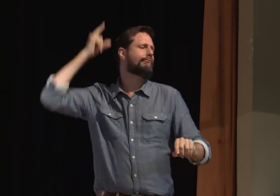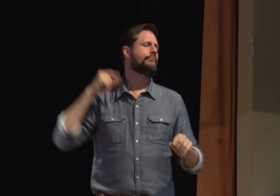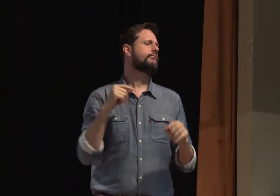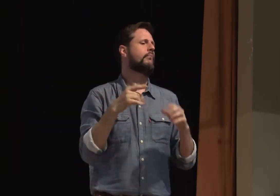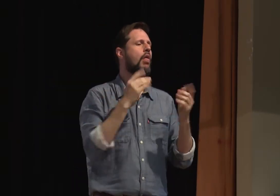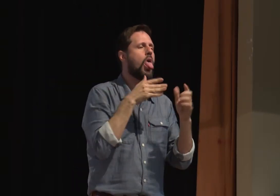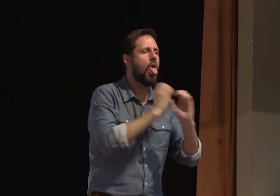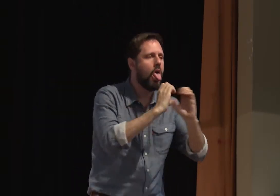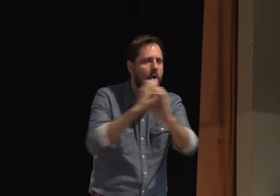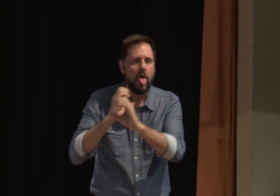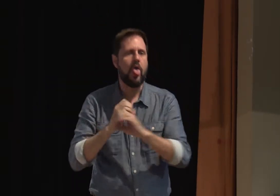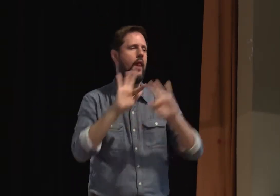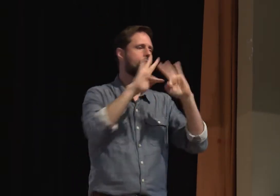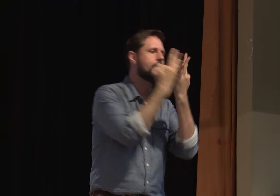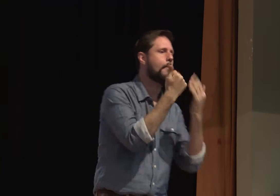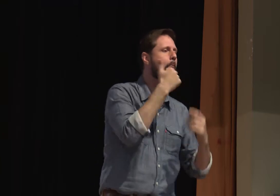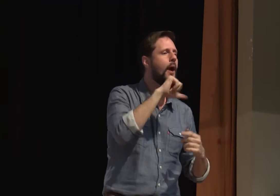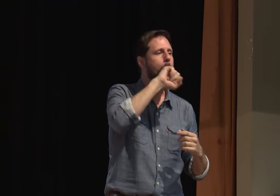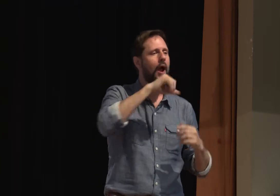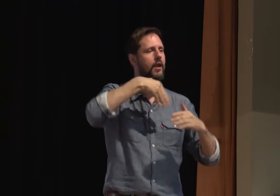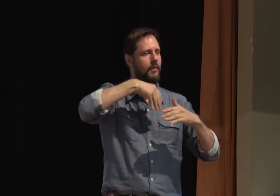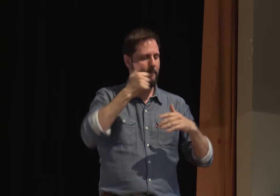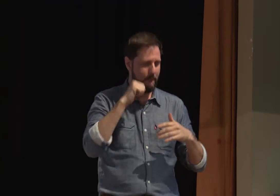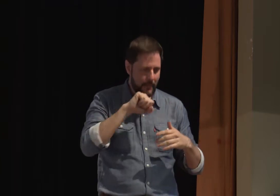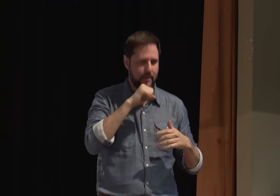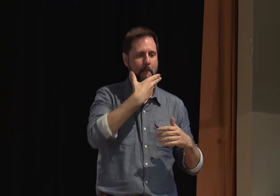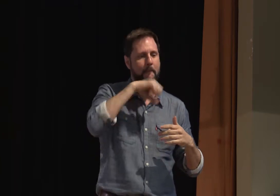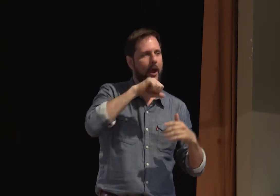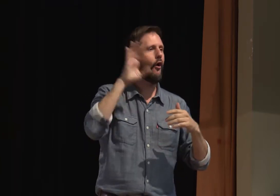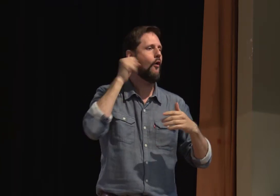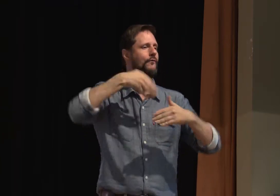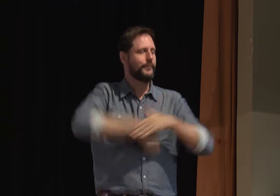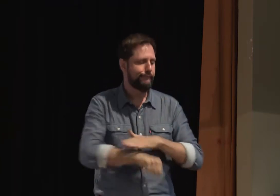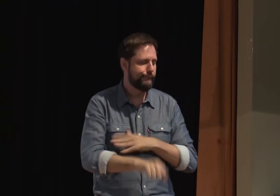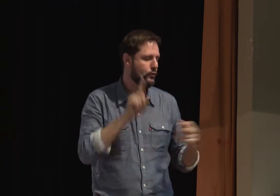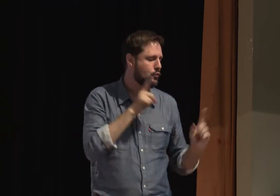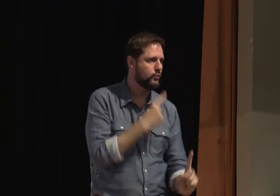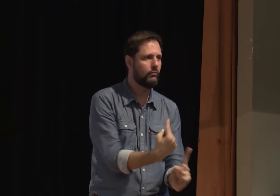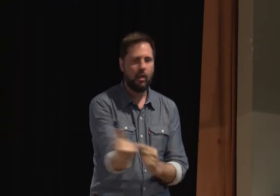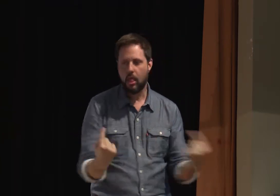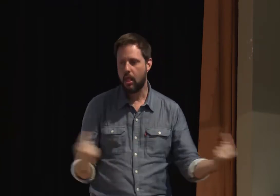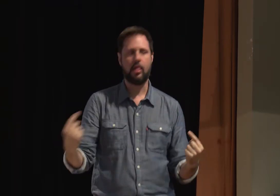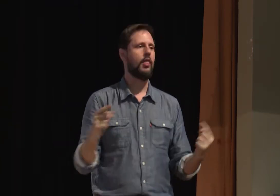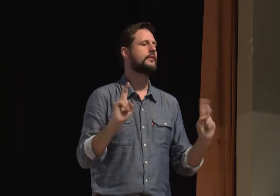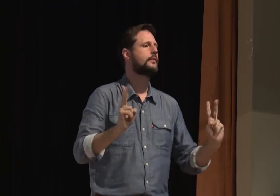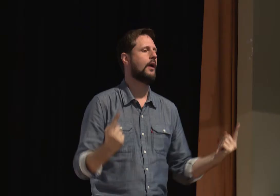isso não é de agora, isso é desde os tempos antigos. Então, a gente vai vendo, vai se acostumando. Né? Os pais,